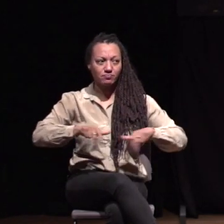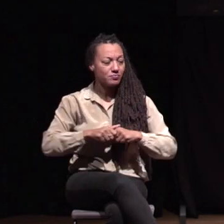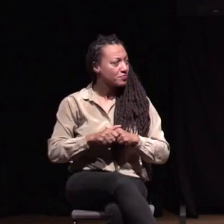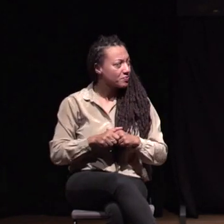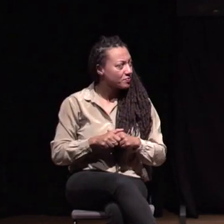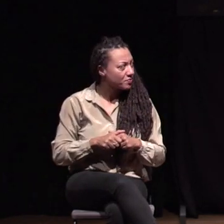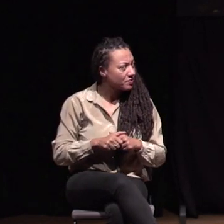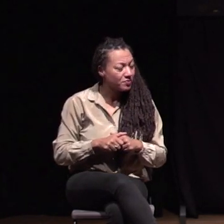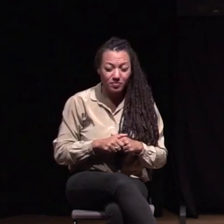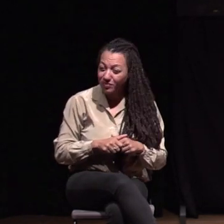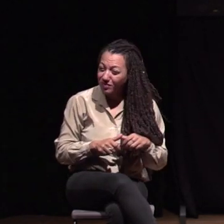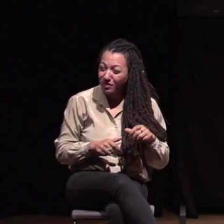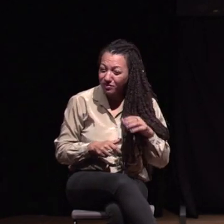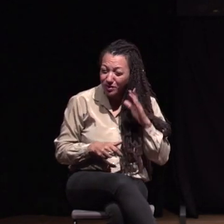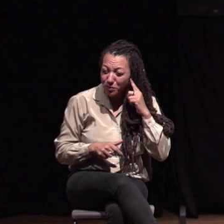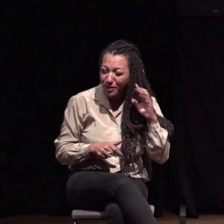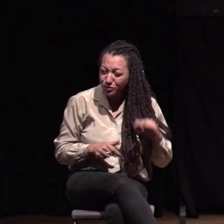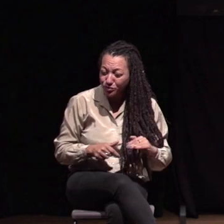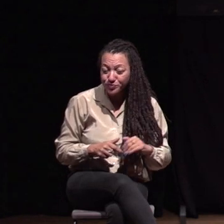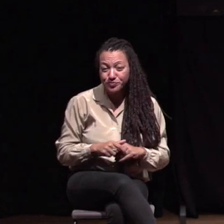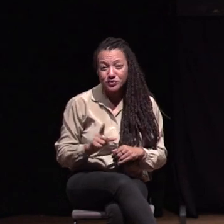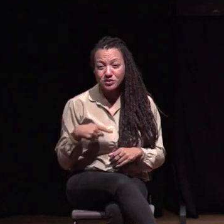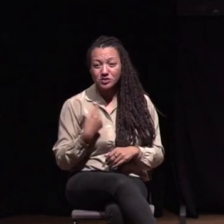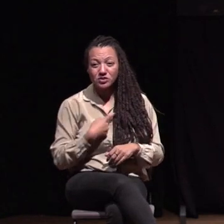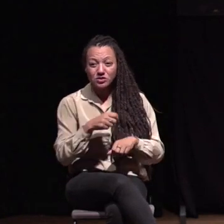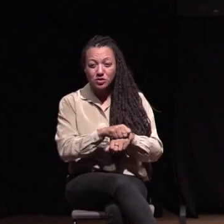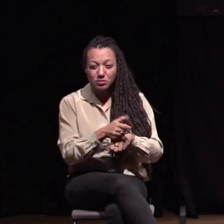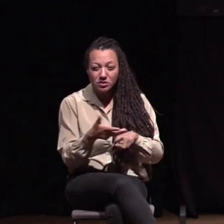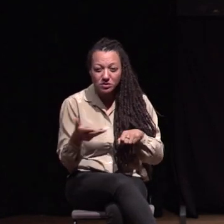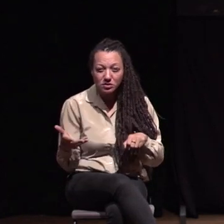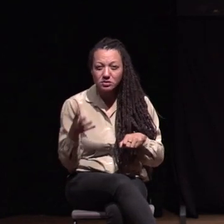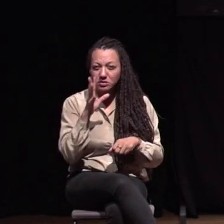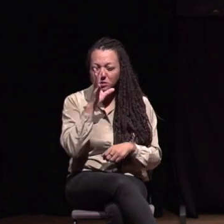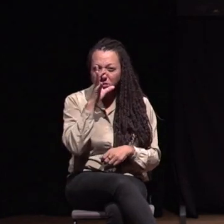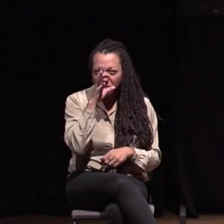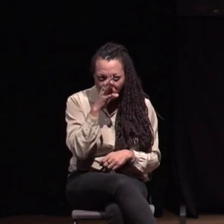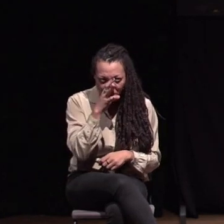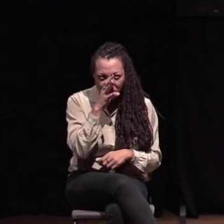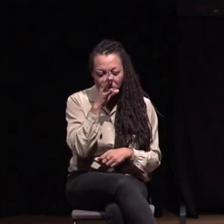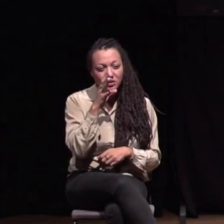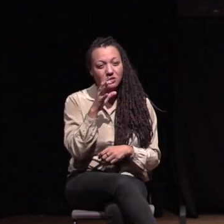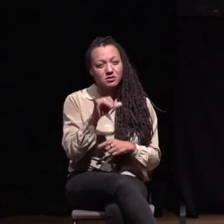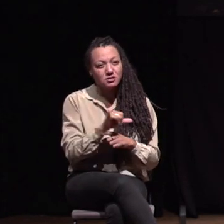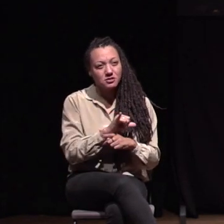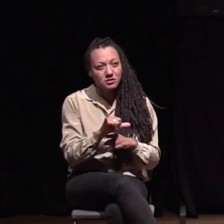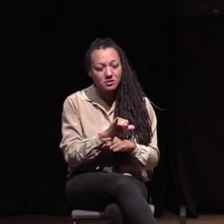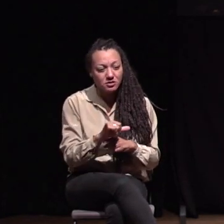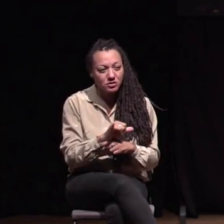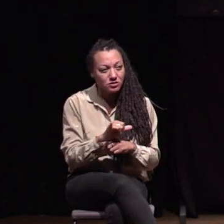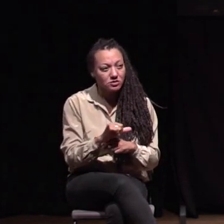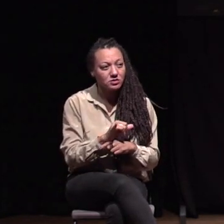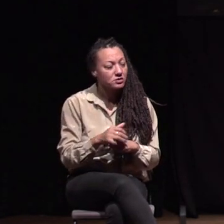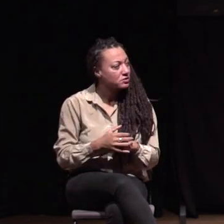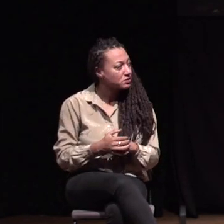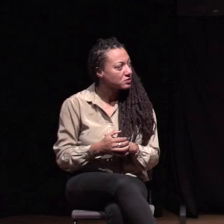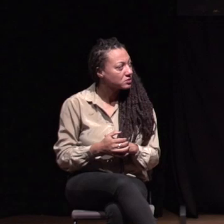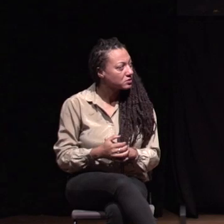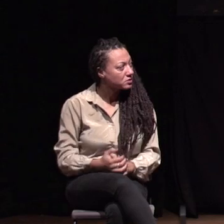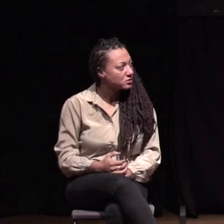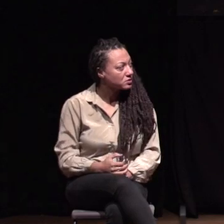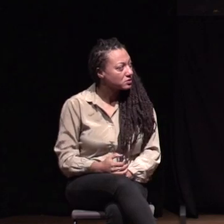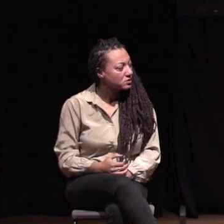em princípio, se nós somos uma democracia, à resistência, às táticas e às estratégias.